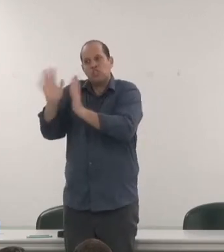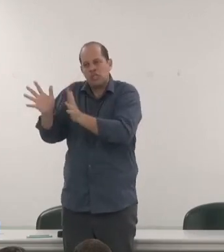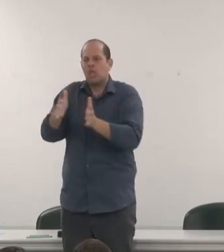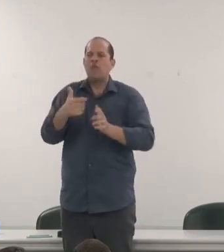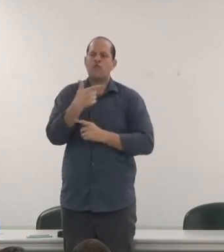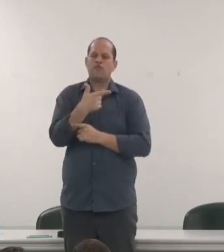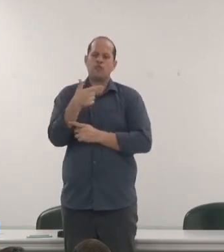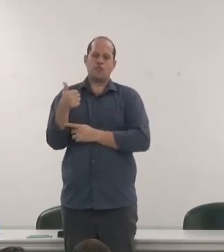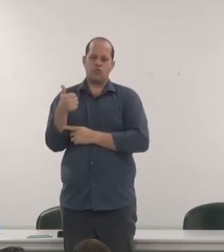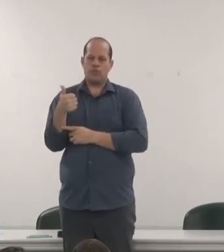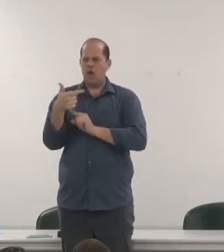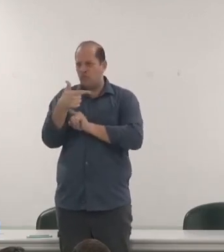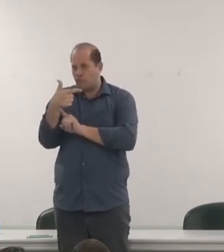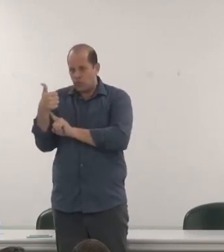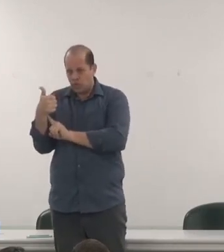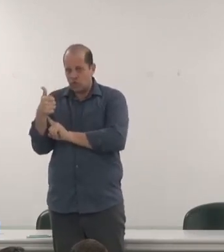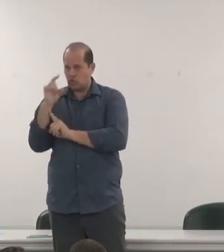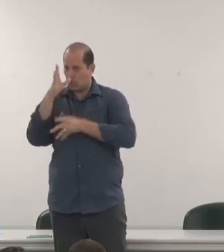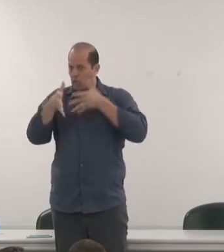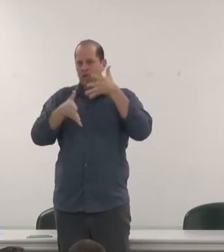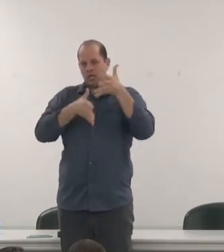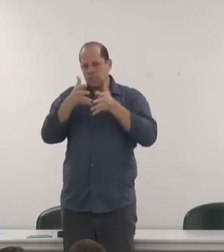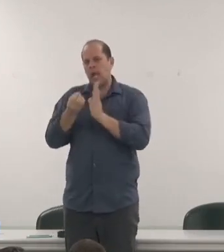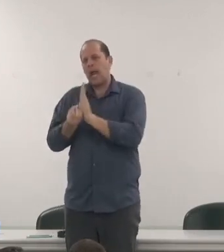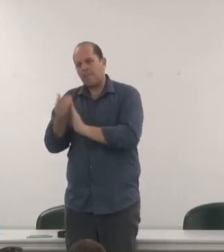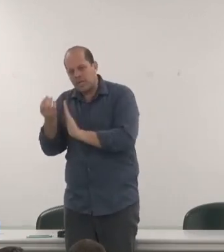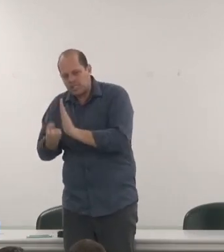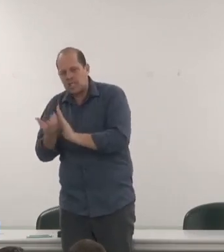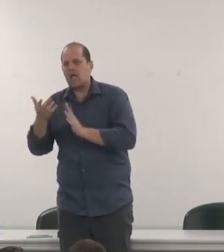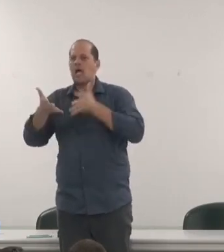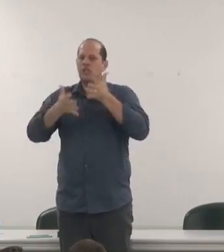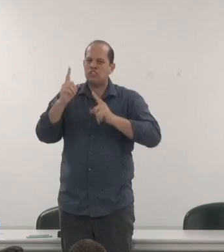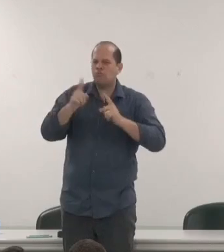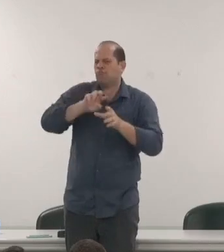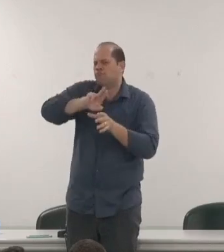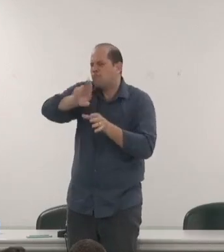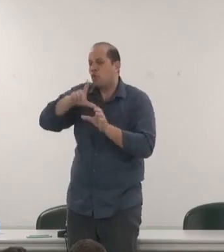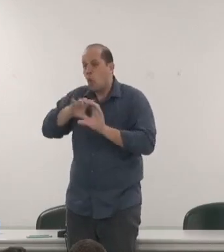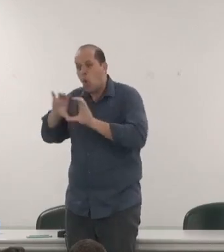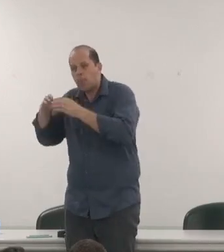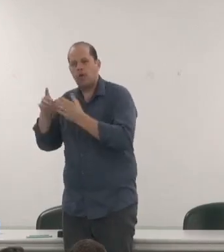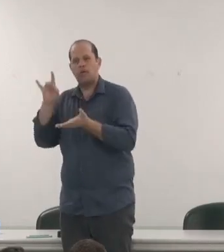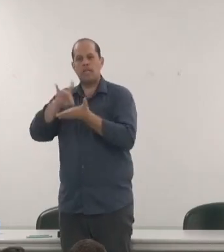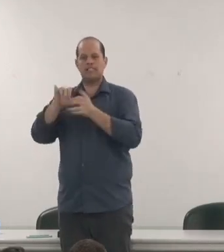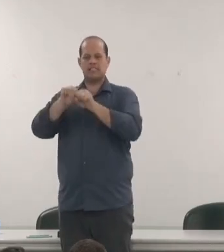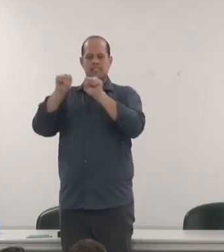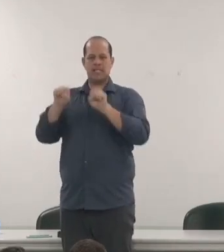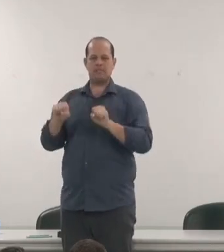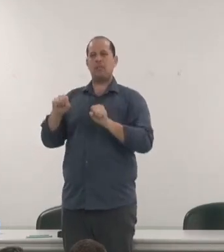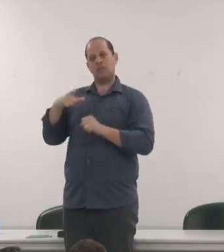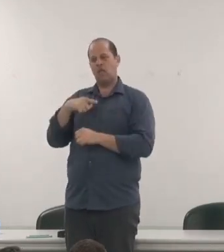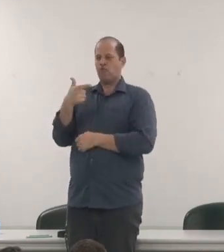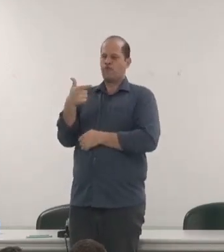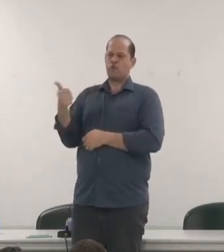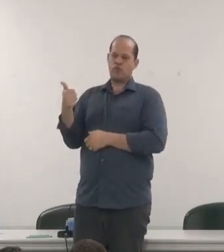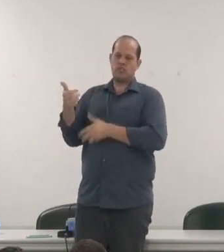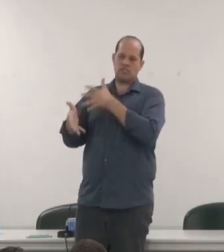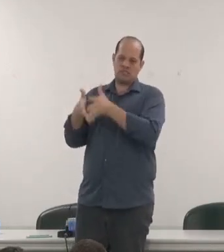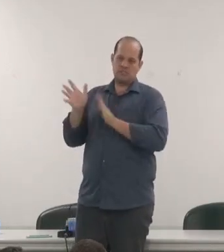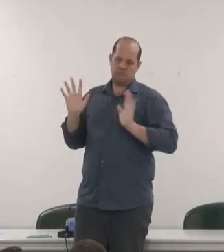coleta de 21 línguas de sinais, entre elas línguas de sinais emergentes, sinais caseiros,